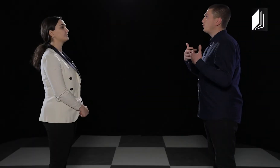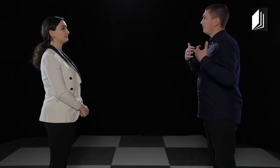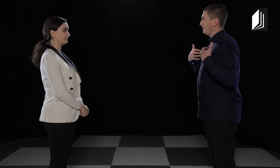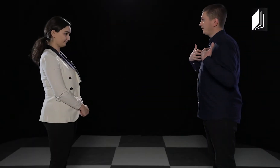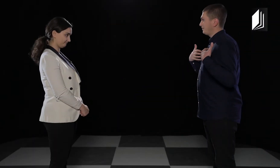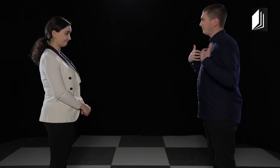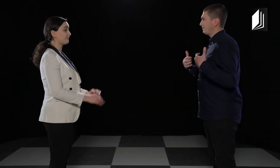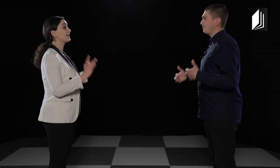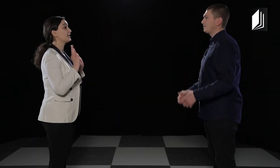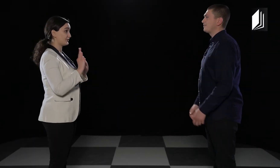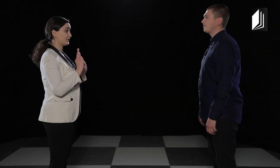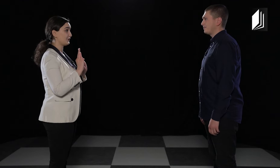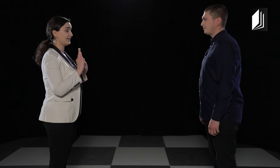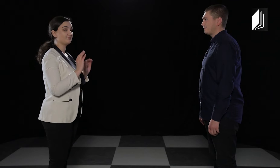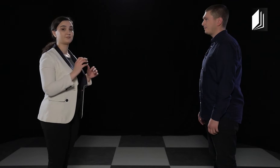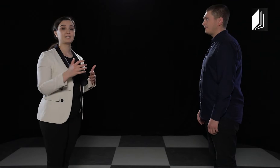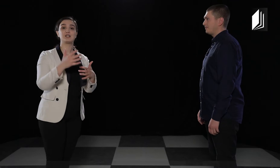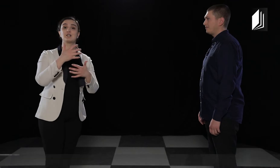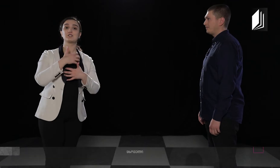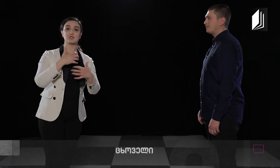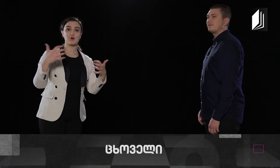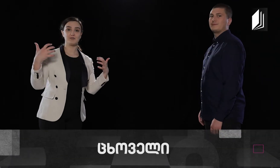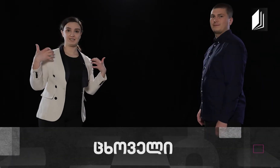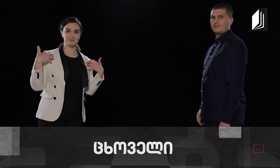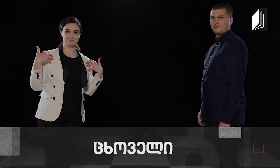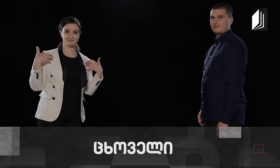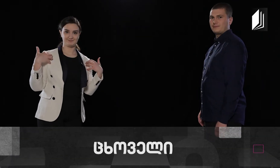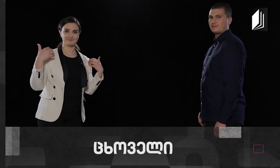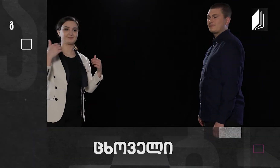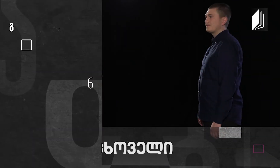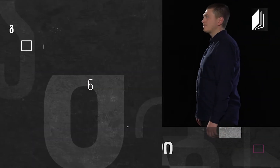ცხოველი. სწორია. ცხოველი.